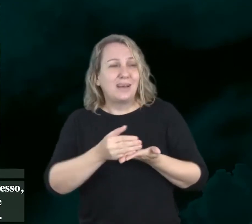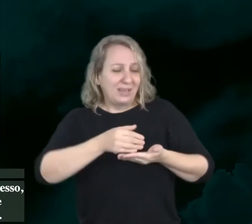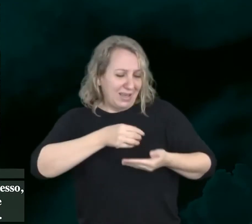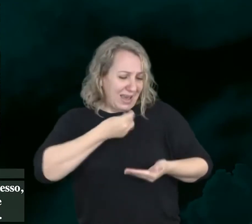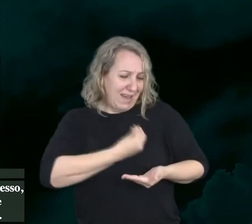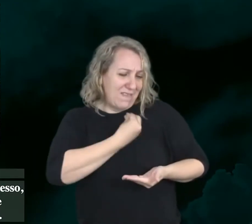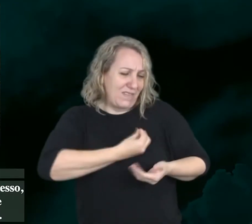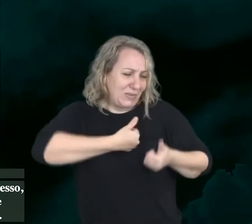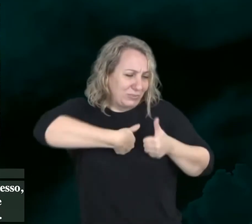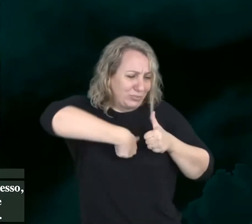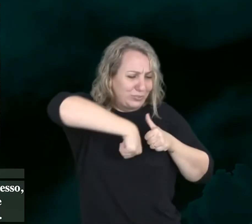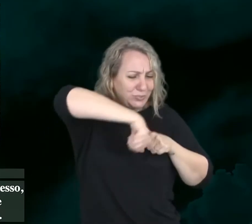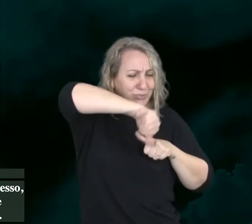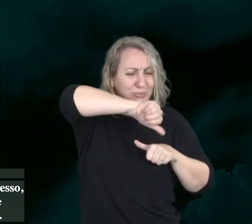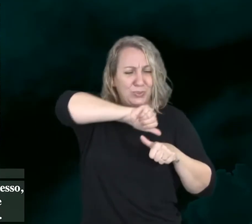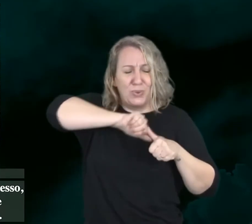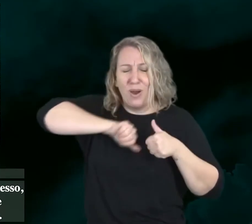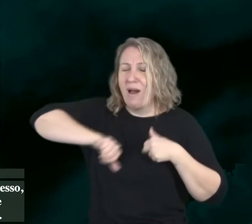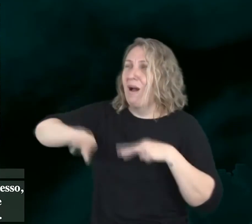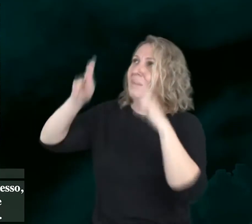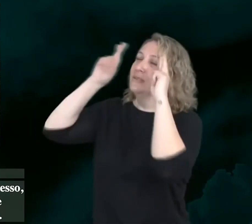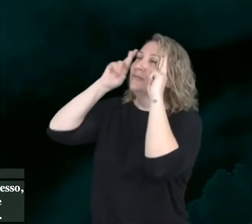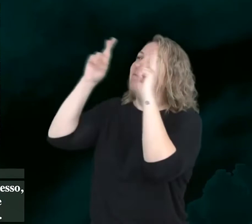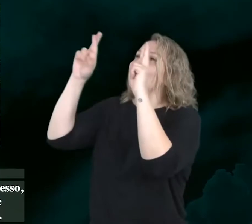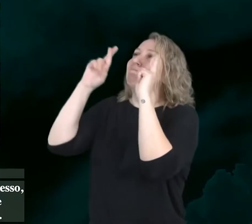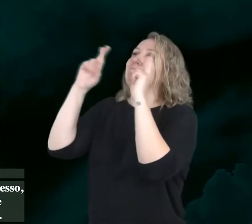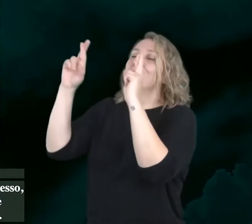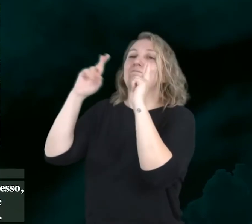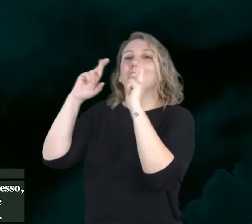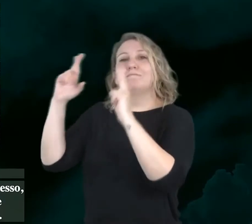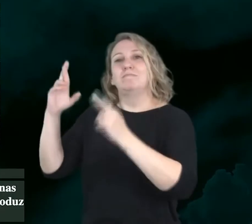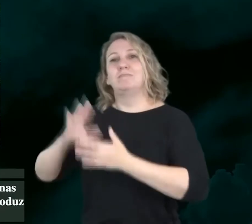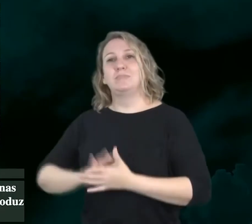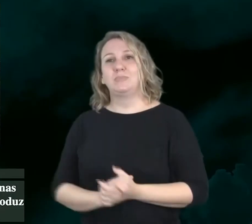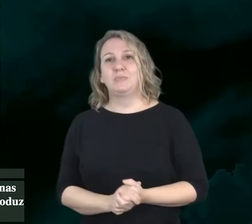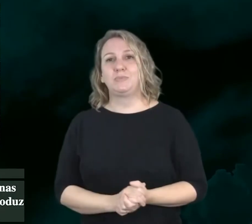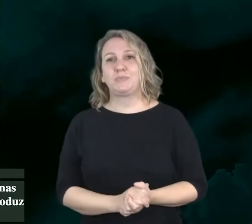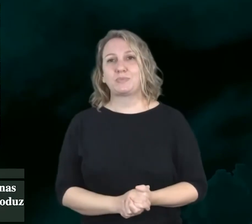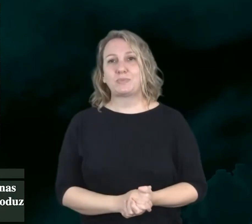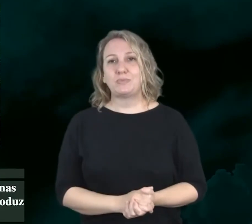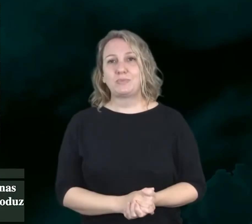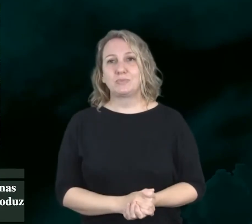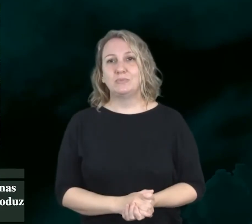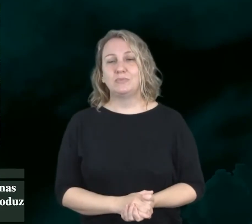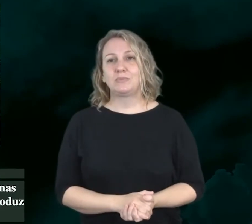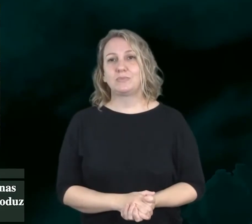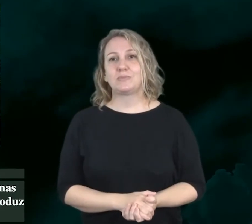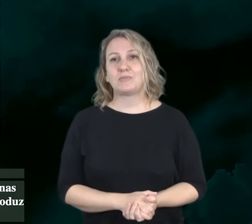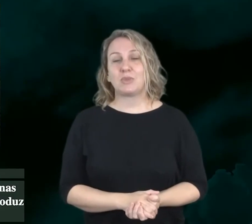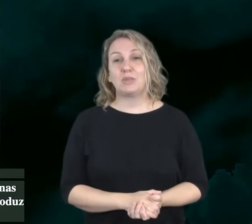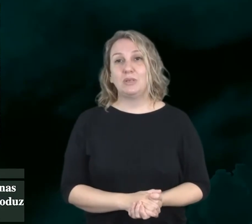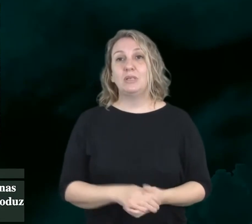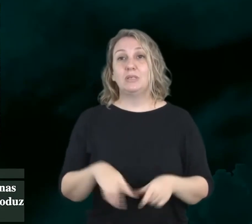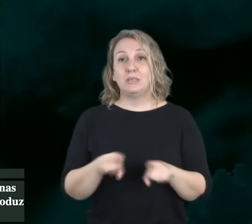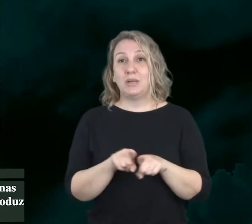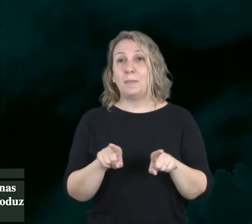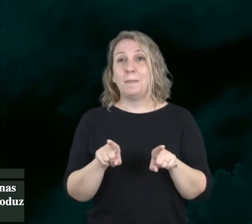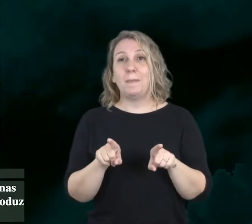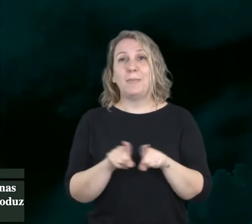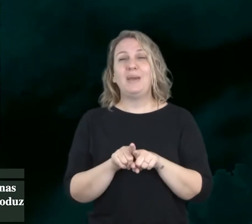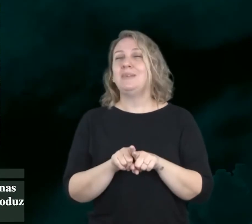de Deus. Mas agora tem um processo, versículo 3. E não somente isto, mas também nos gloriamos